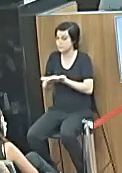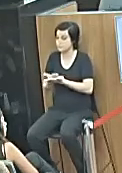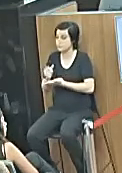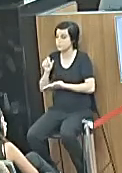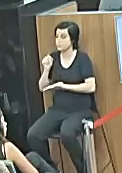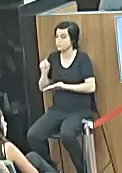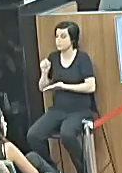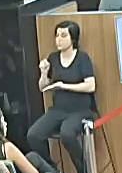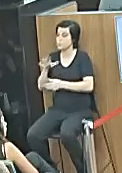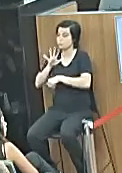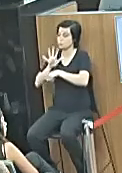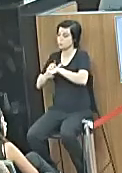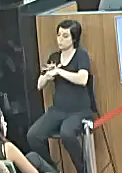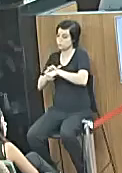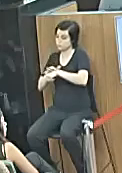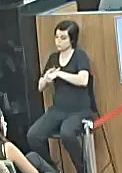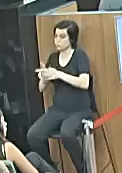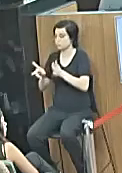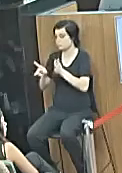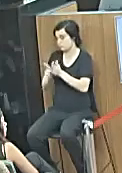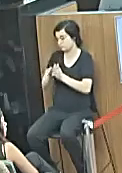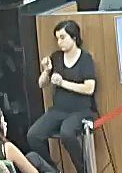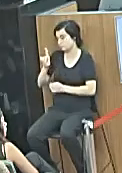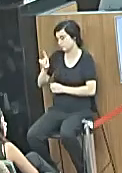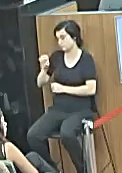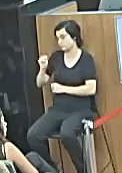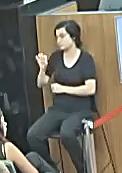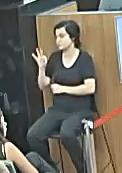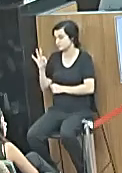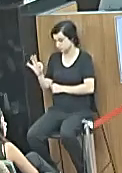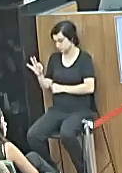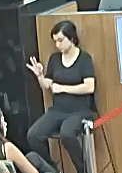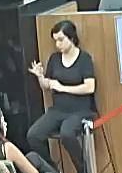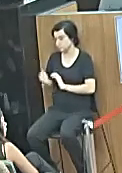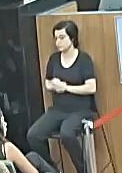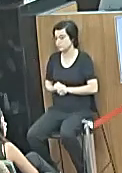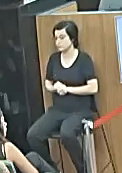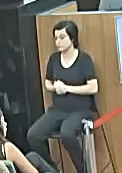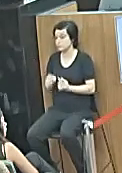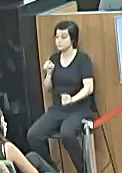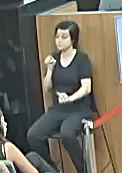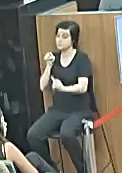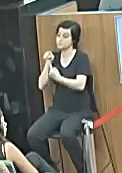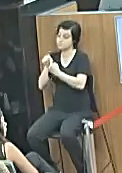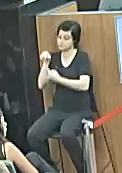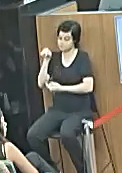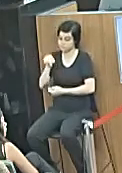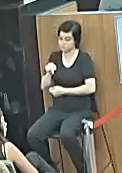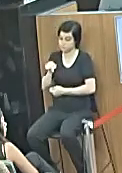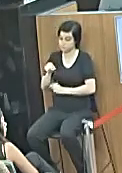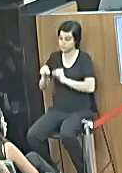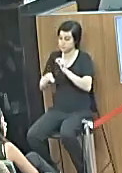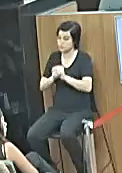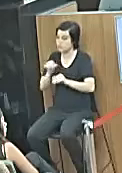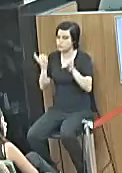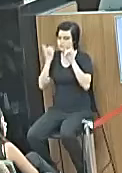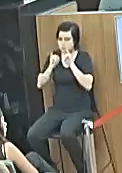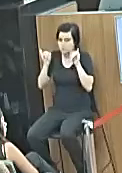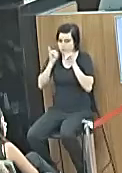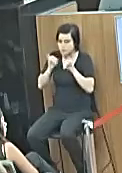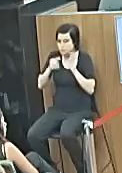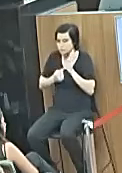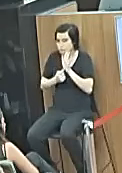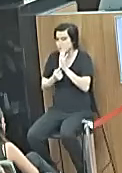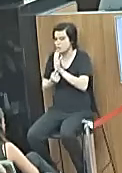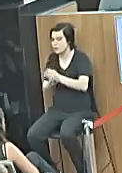e hepatites virais no programa 150 tendo como finalidade realizar ações de promoção